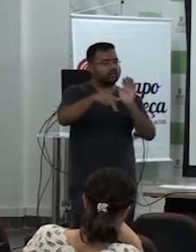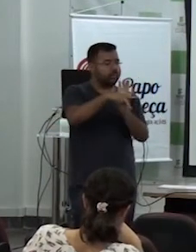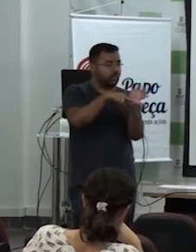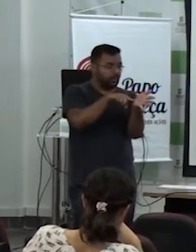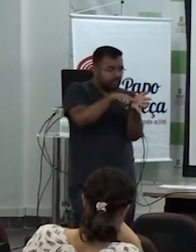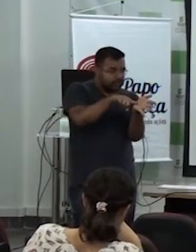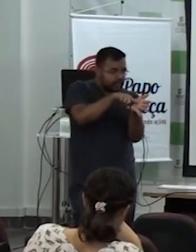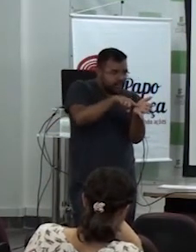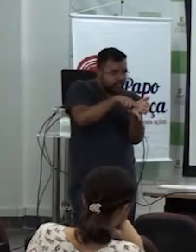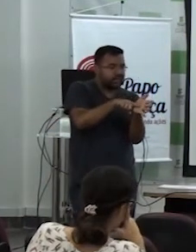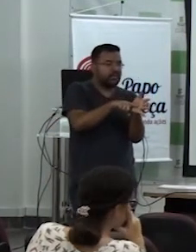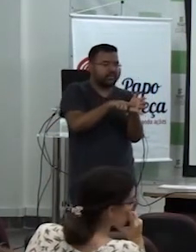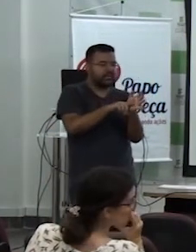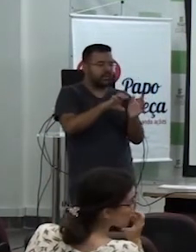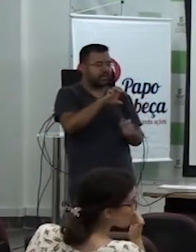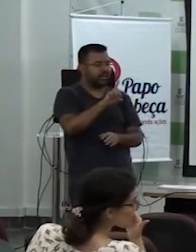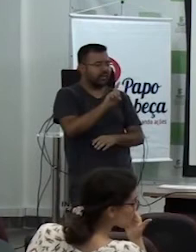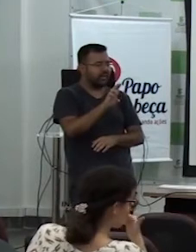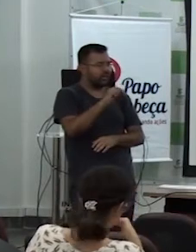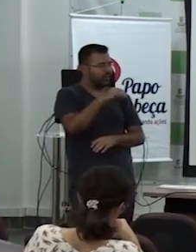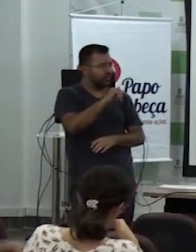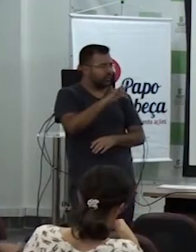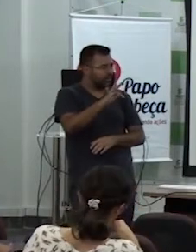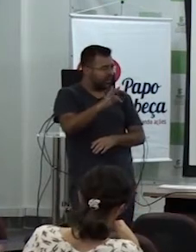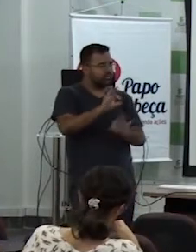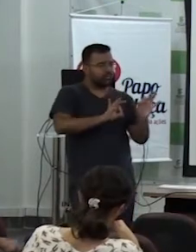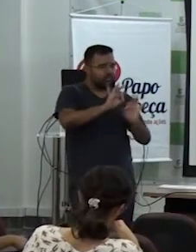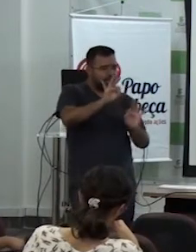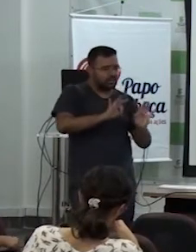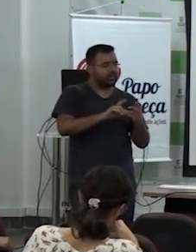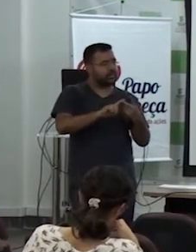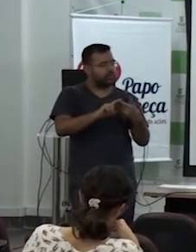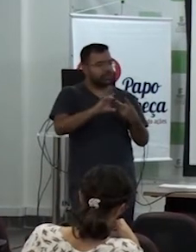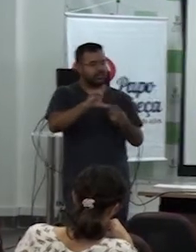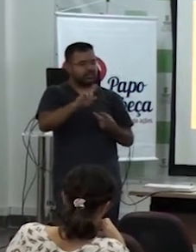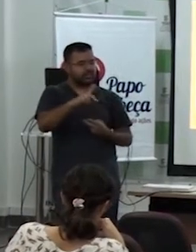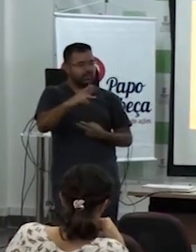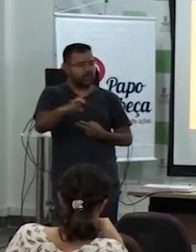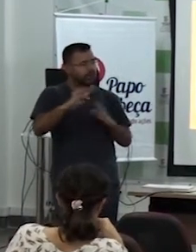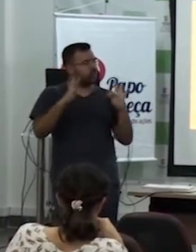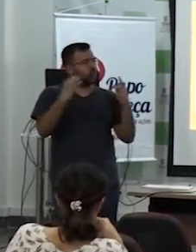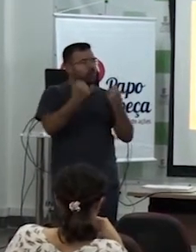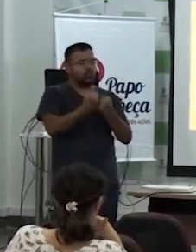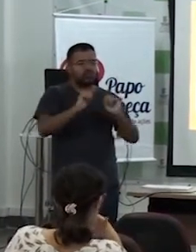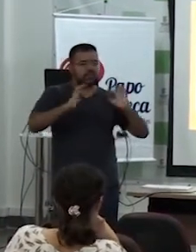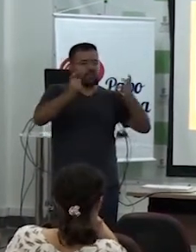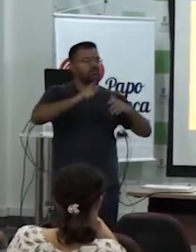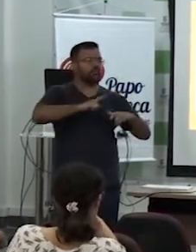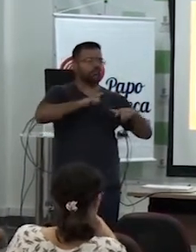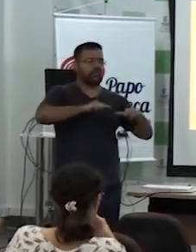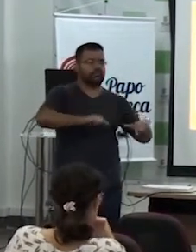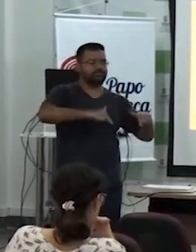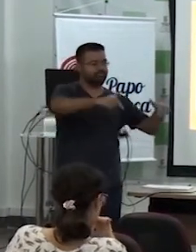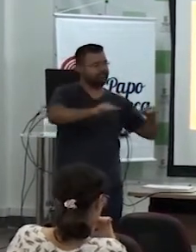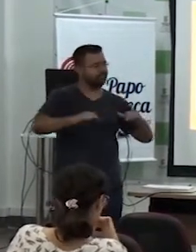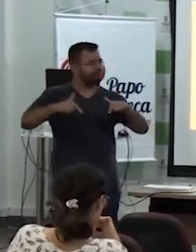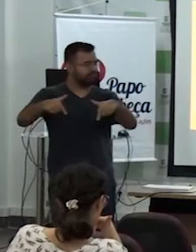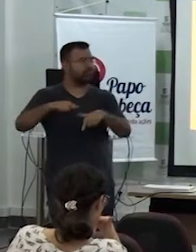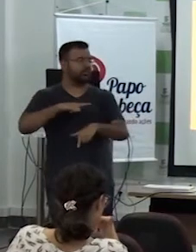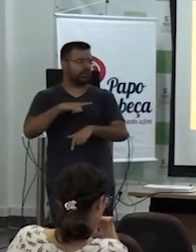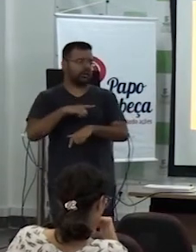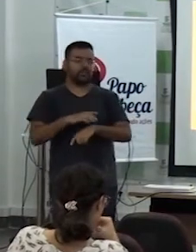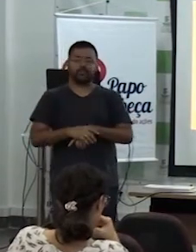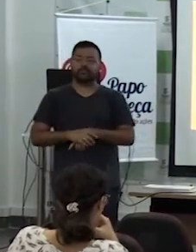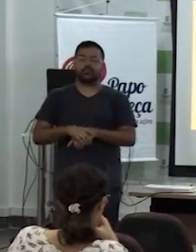sendo realizados pela SINAT e pela CGPE estão sendo certificados. Pode registrar, Márcia,